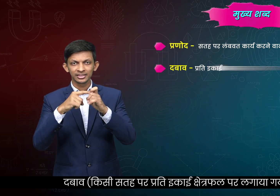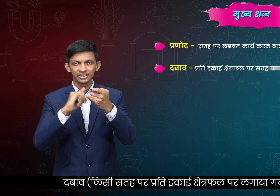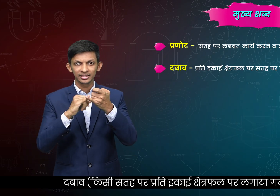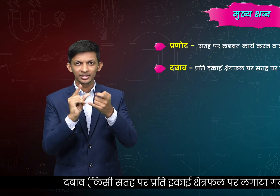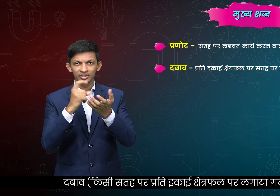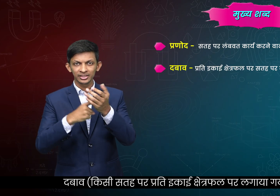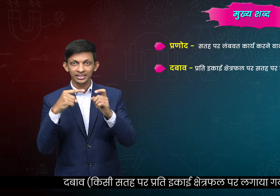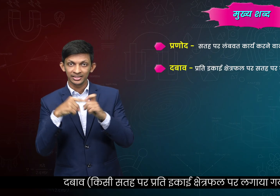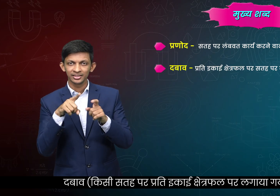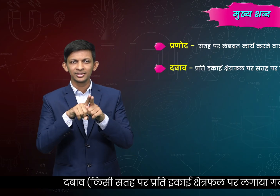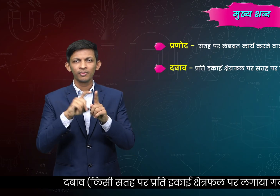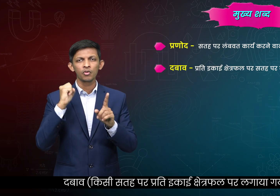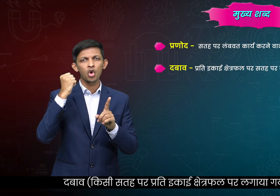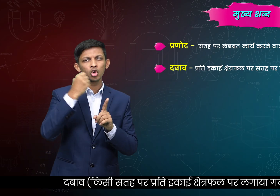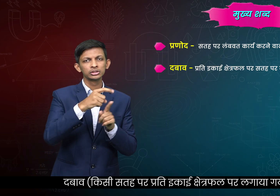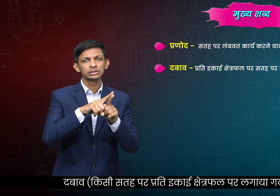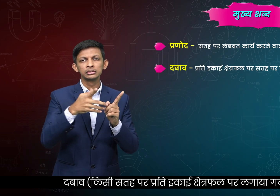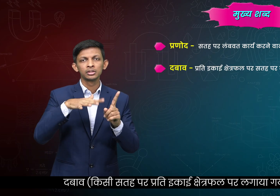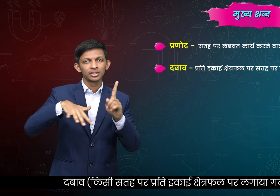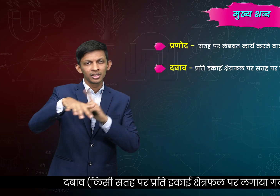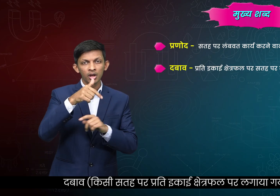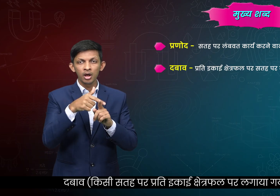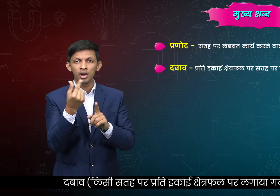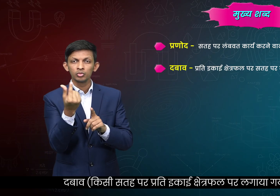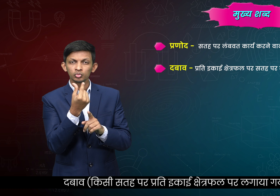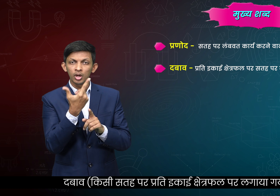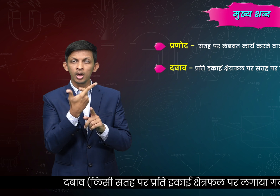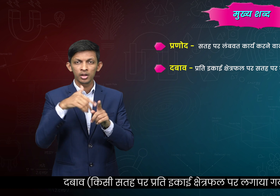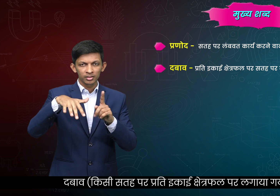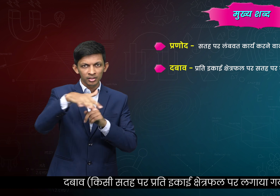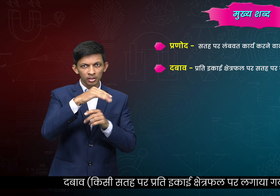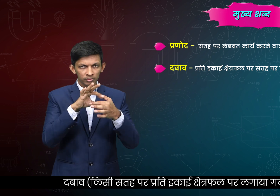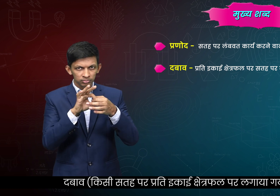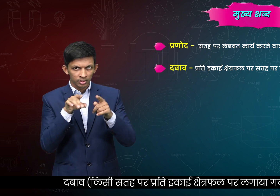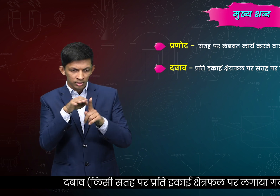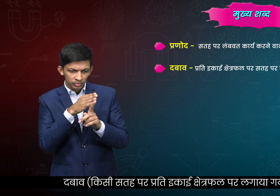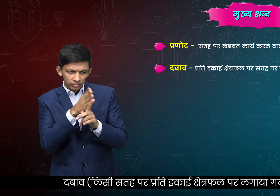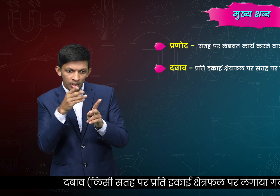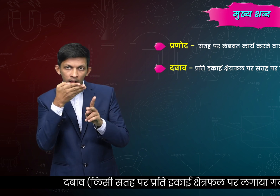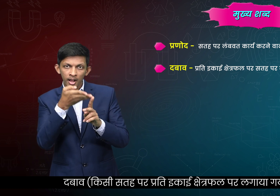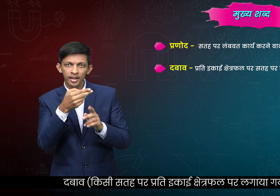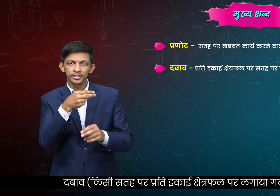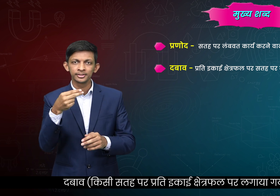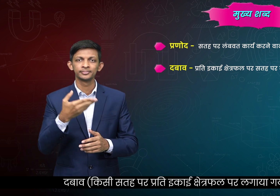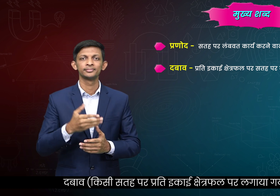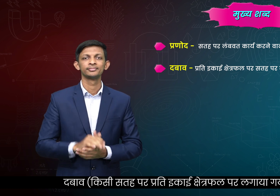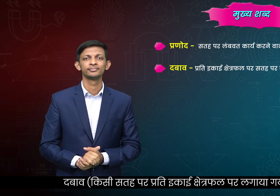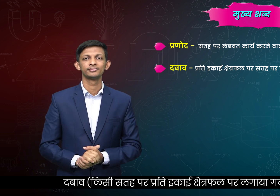दबाव किसी सतह पर प्रति इकाई क्षेत्रफल पर लगाया गया बल।